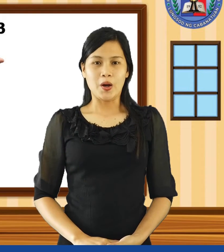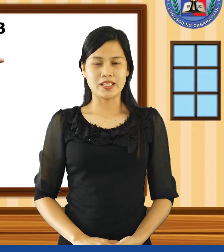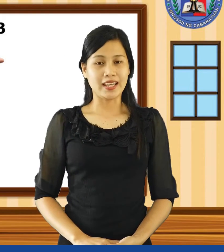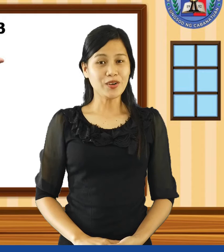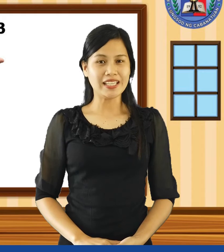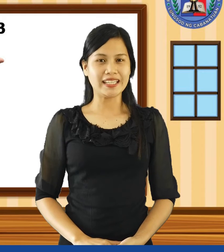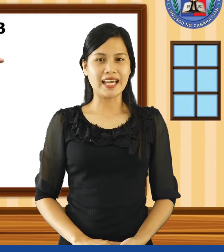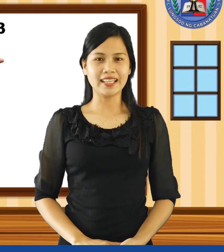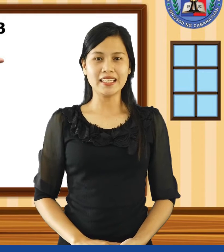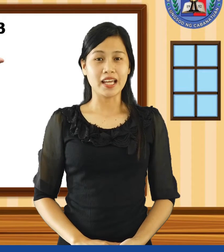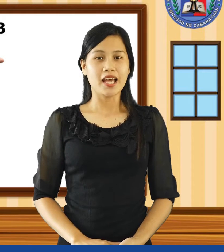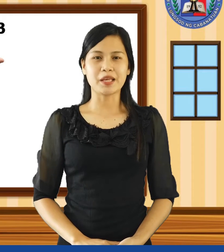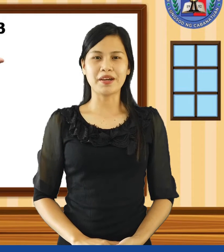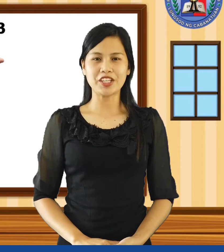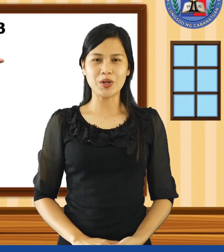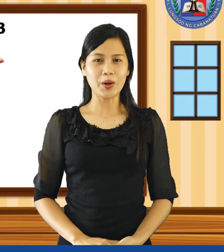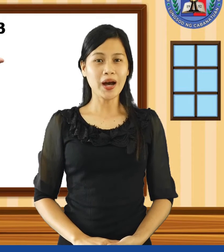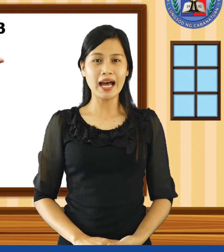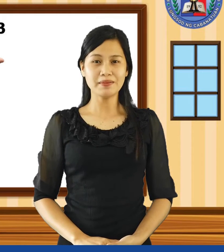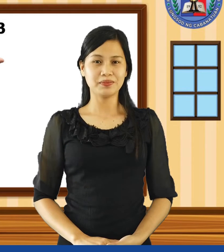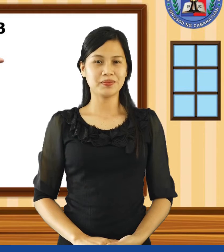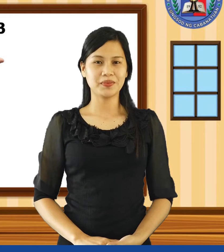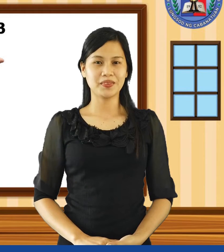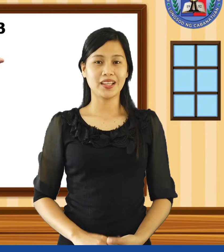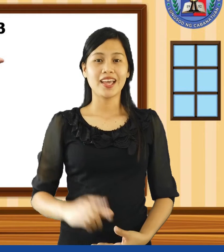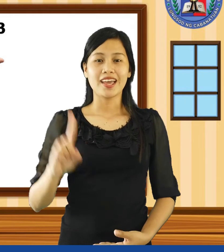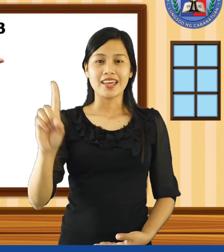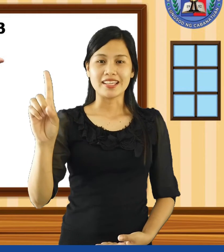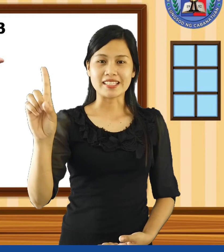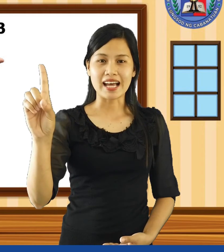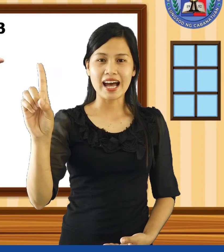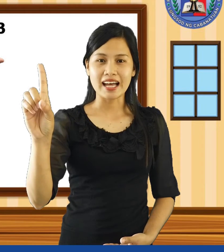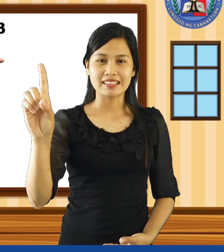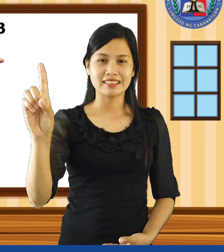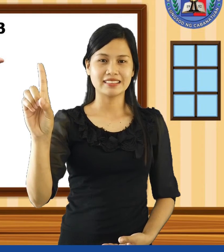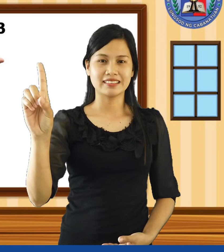O sige, ulitin natin. Sabayan niyo ako, ha? Isa.